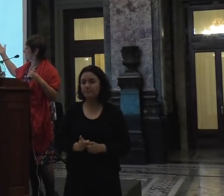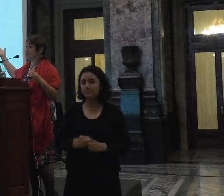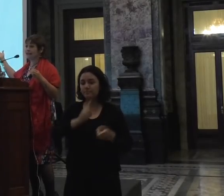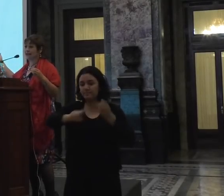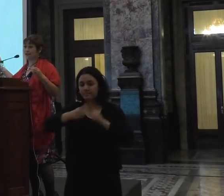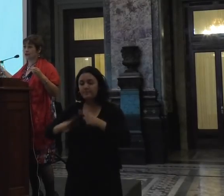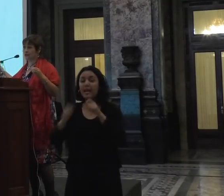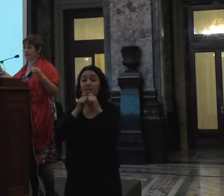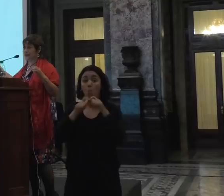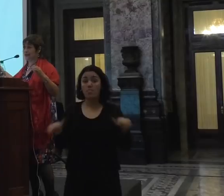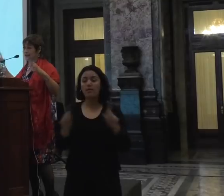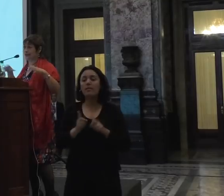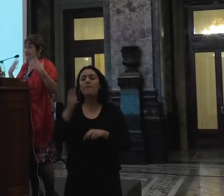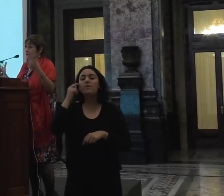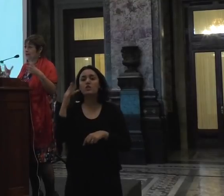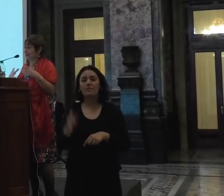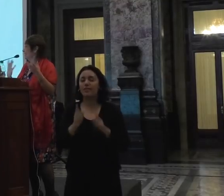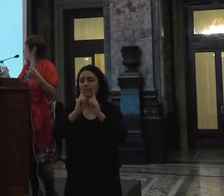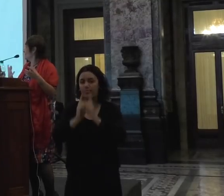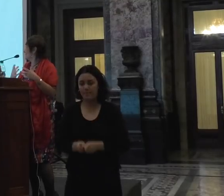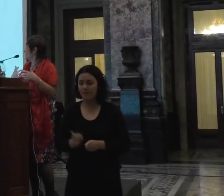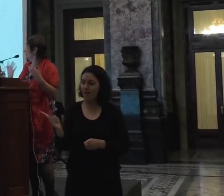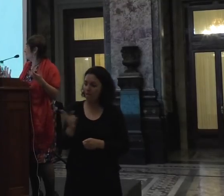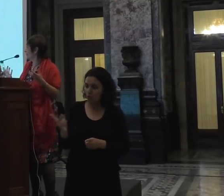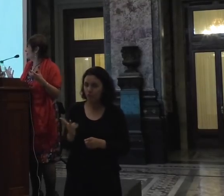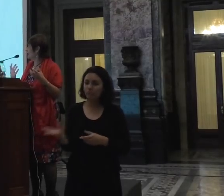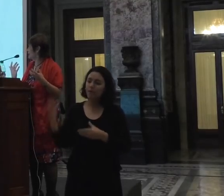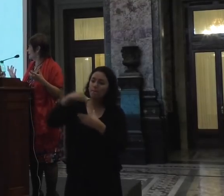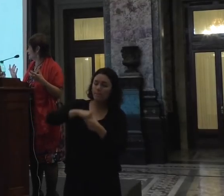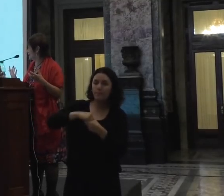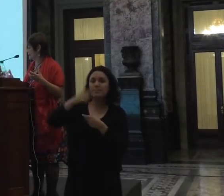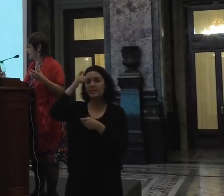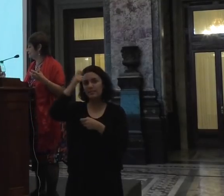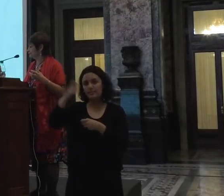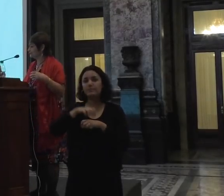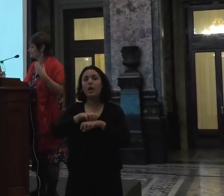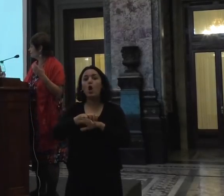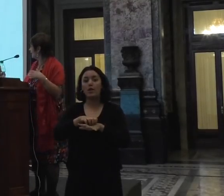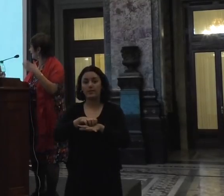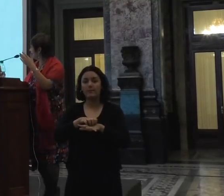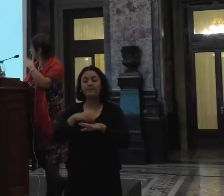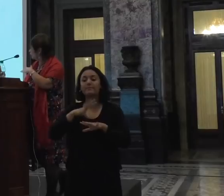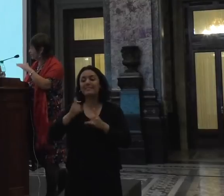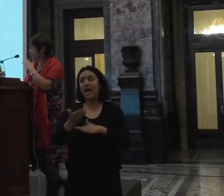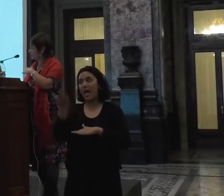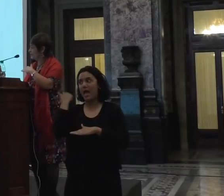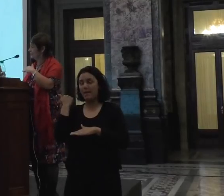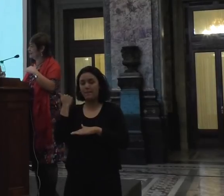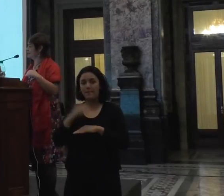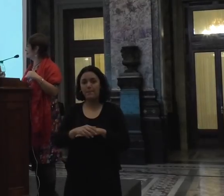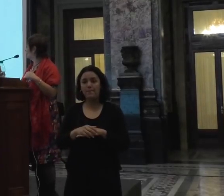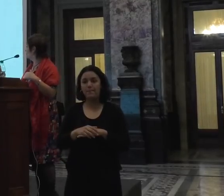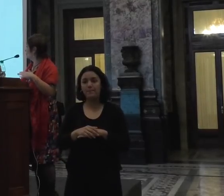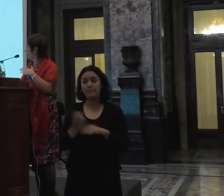interacción con la lingüística y la filosofía también, que son parte de esa ciencia cognitiva que ya existía. Y